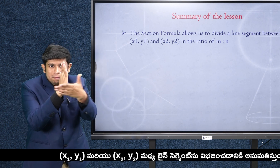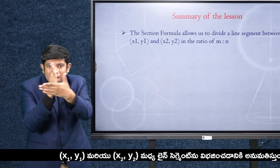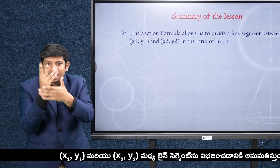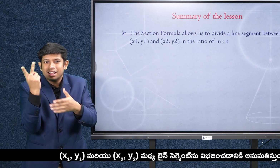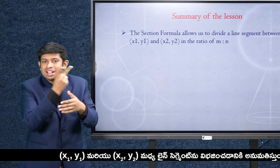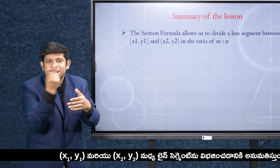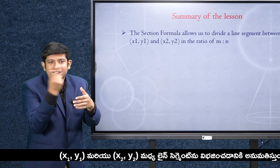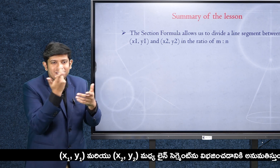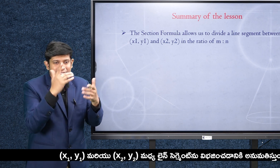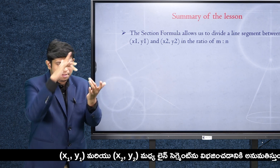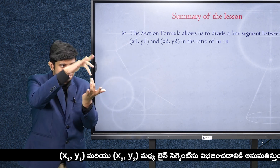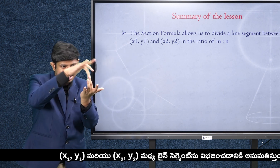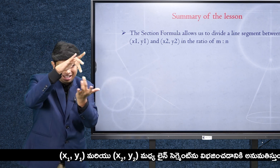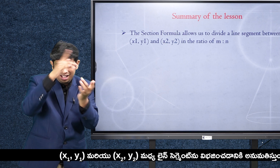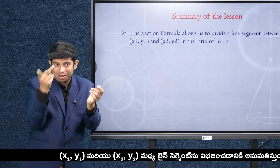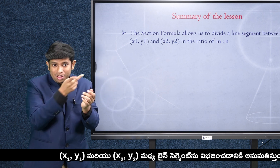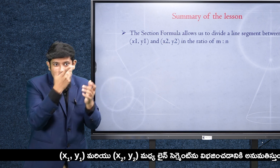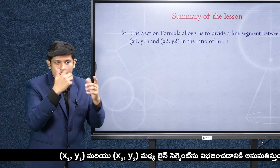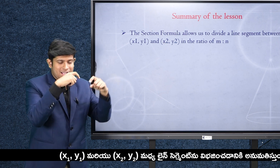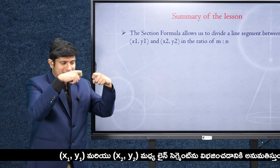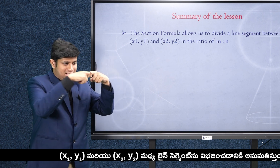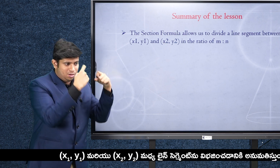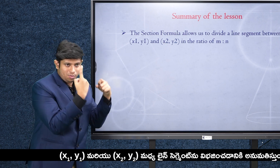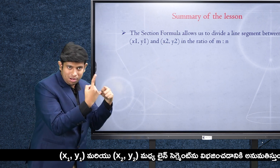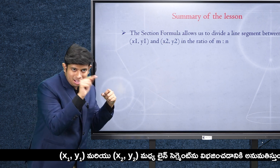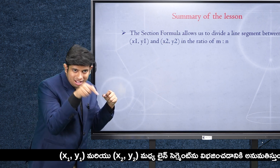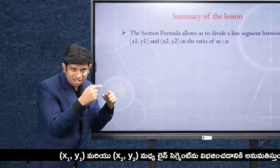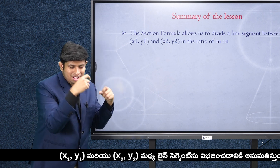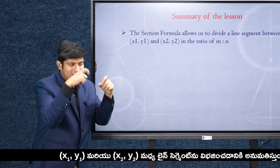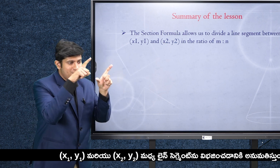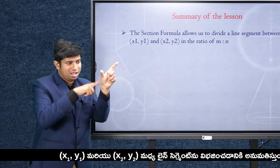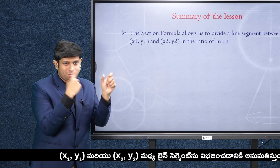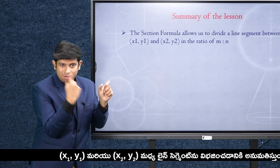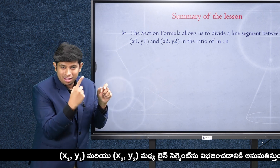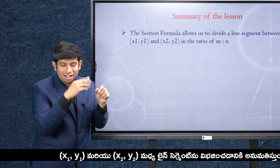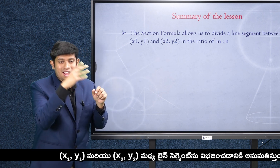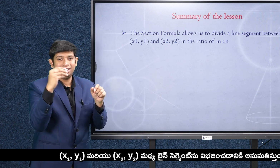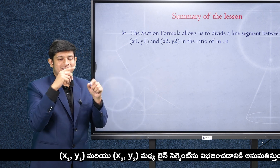మరియు x2 y2 మధ్య లైన్ సెగ్మెంట్ ను విభజించడానికి